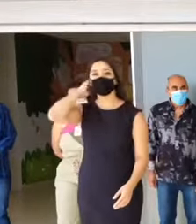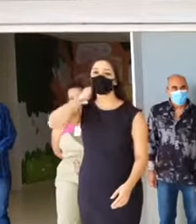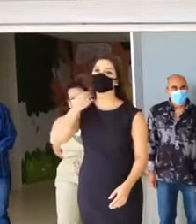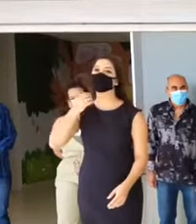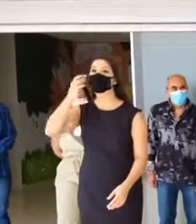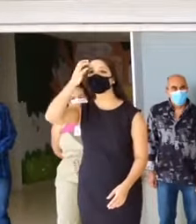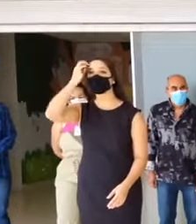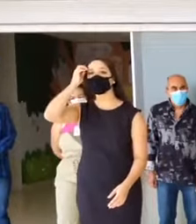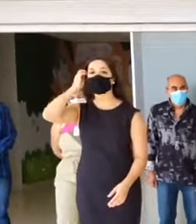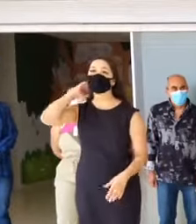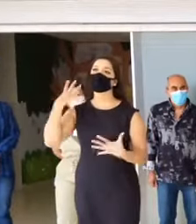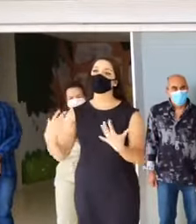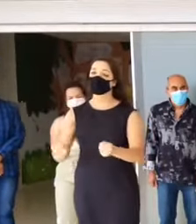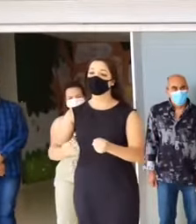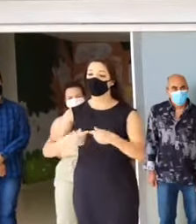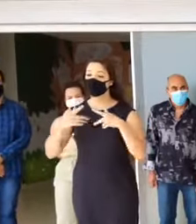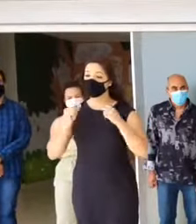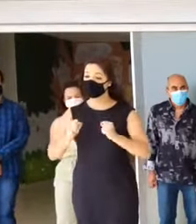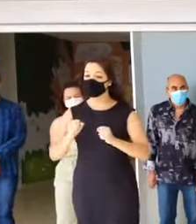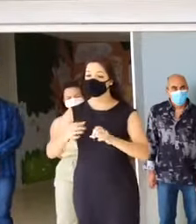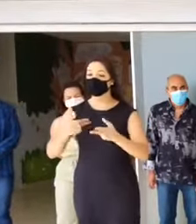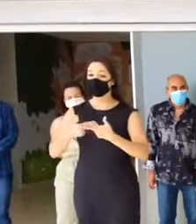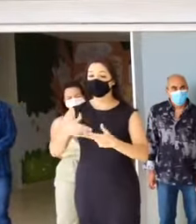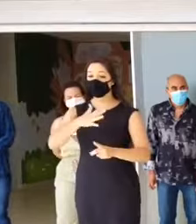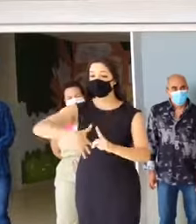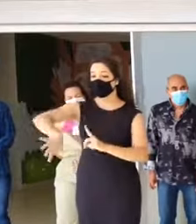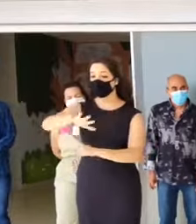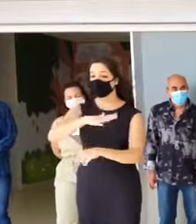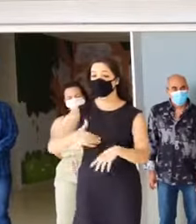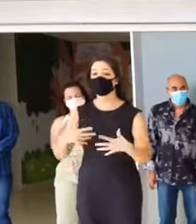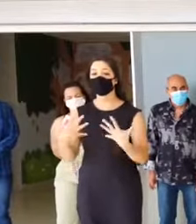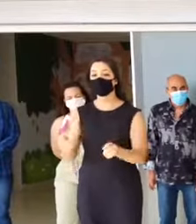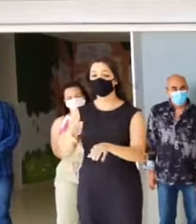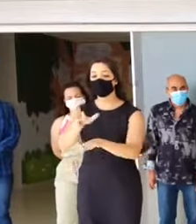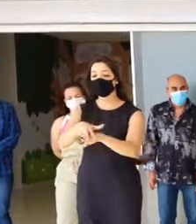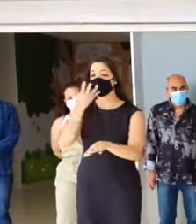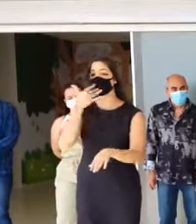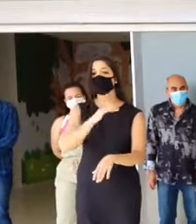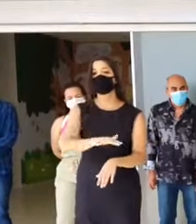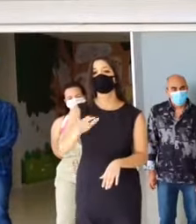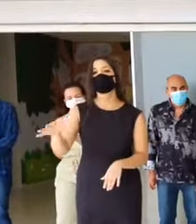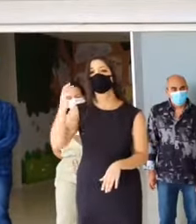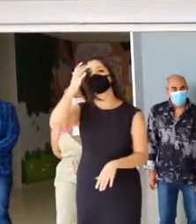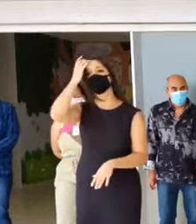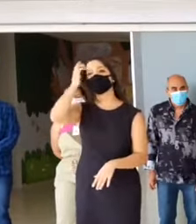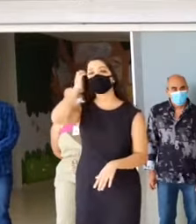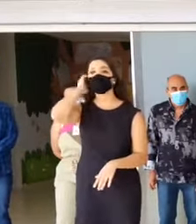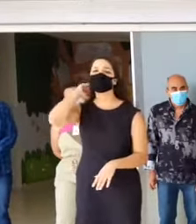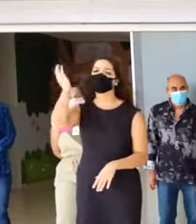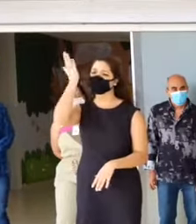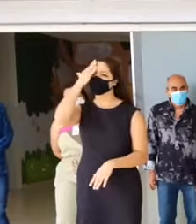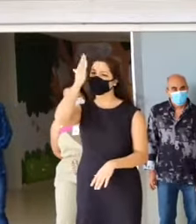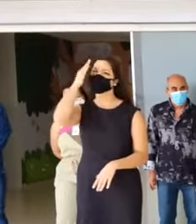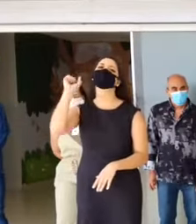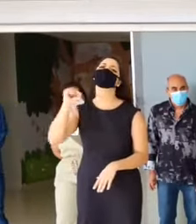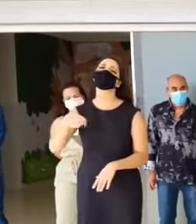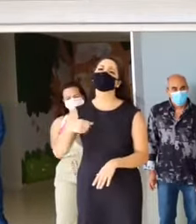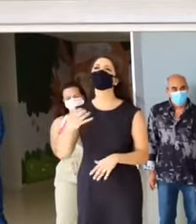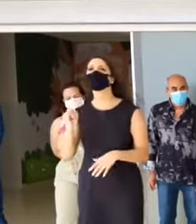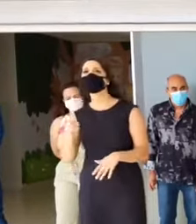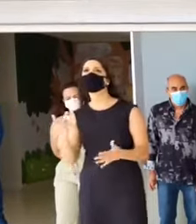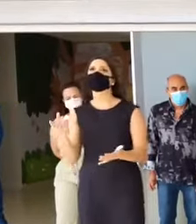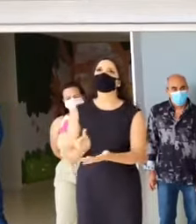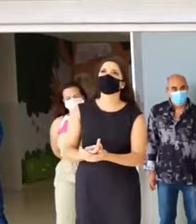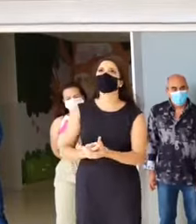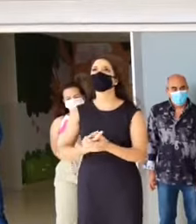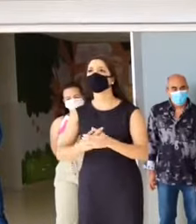referendou a possibilidade de utilização desse espaço para a finalidade de internação pediátrica. Né? Eu tenho certeza que